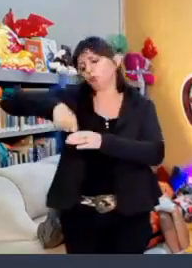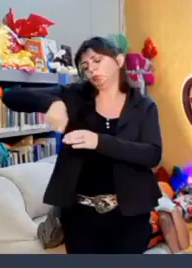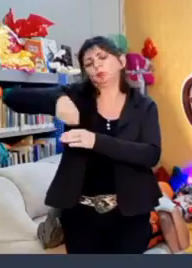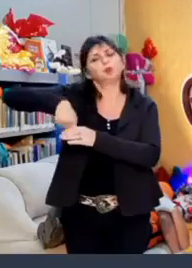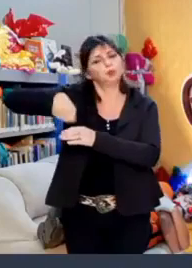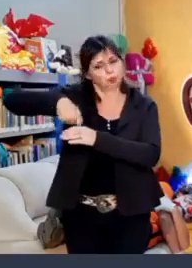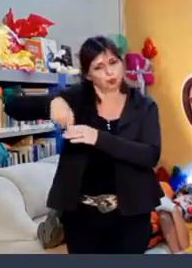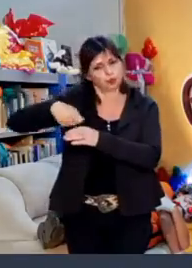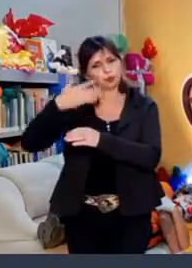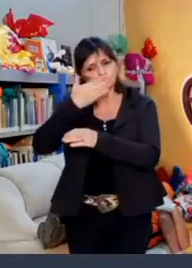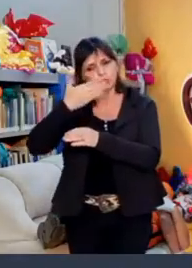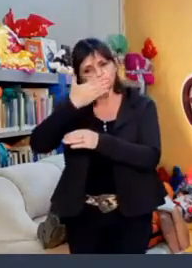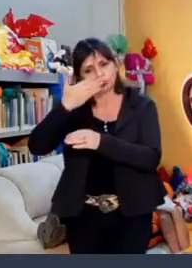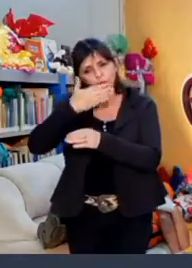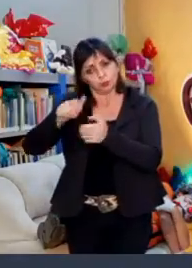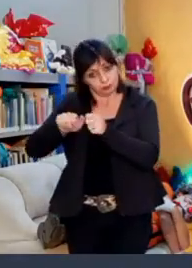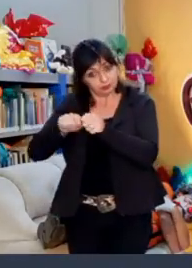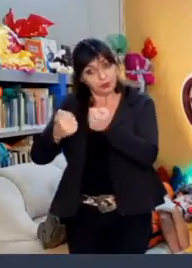Alguns chamam de carapinha,